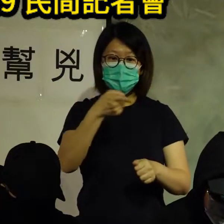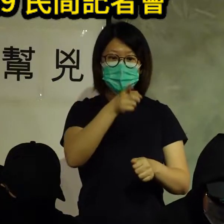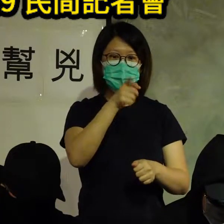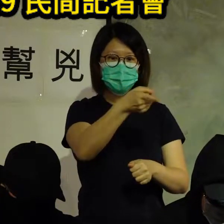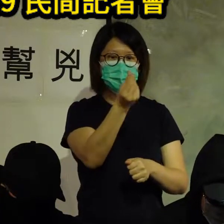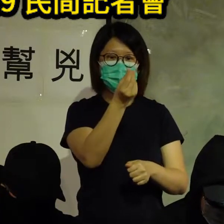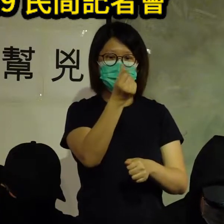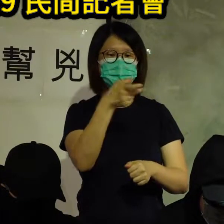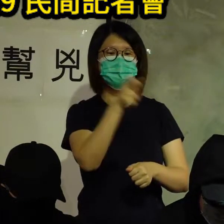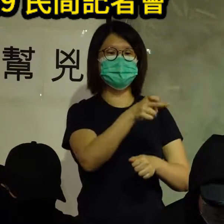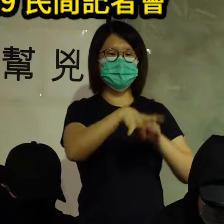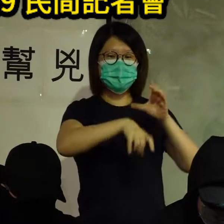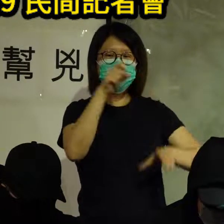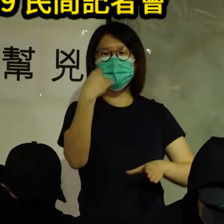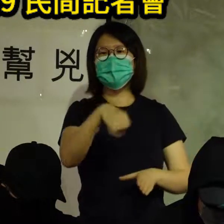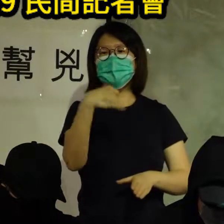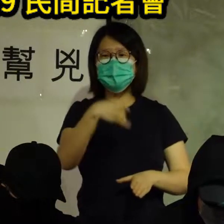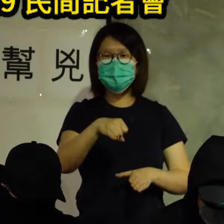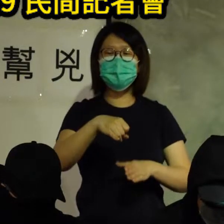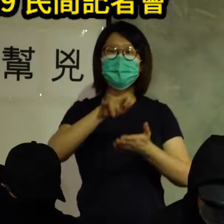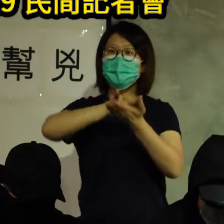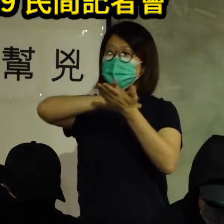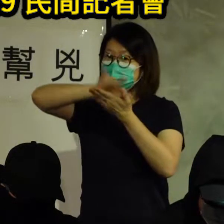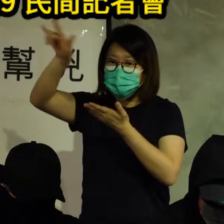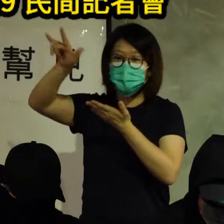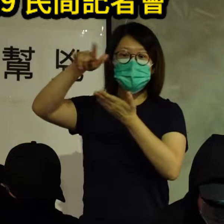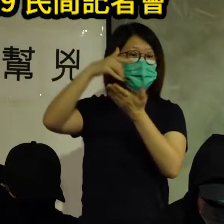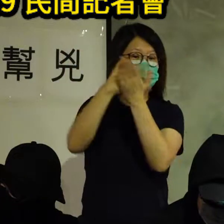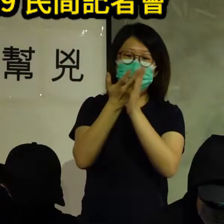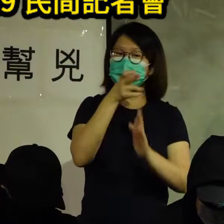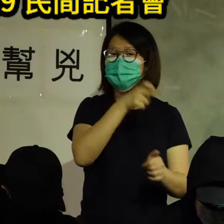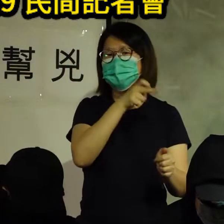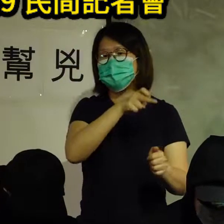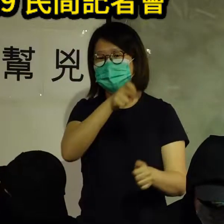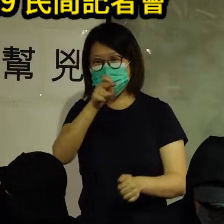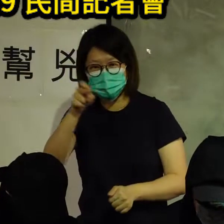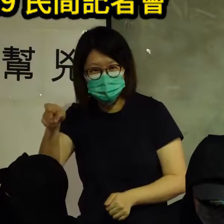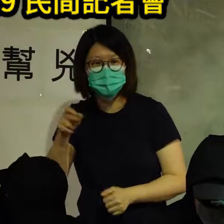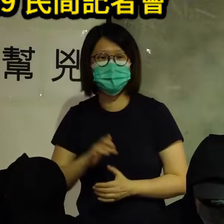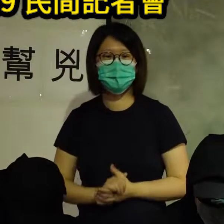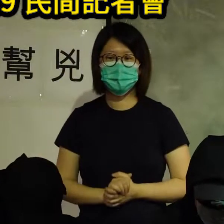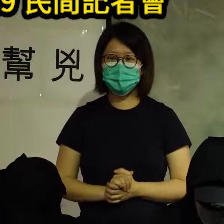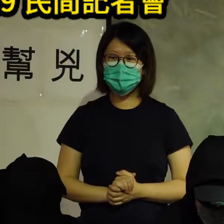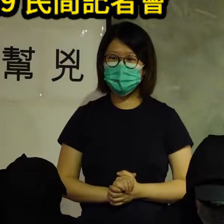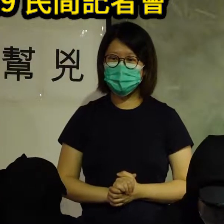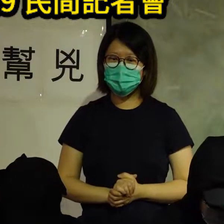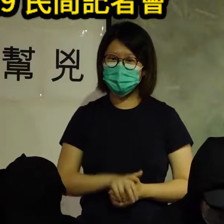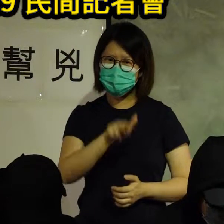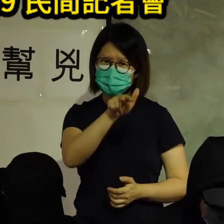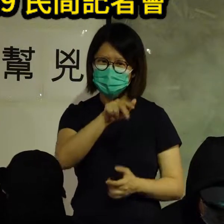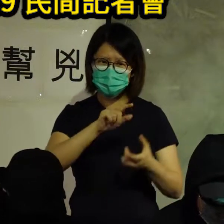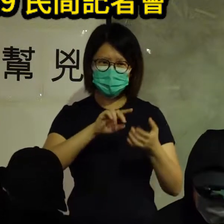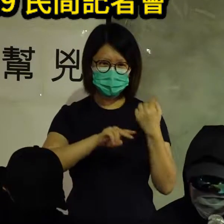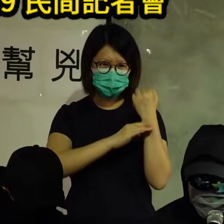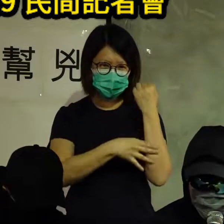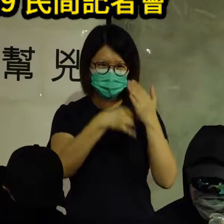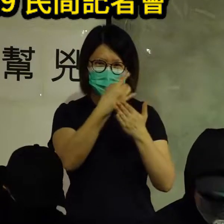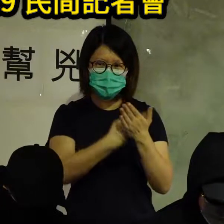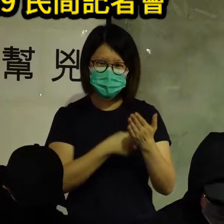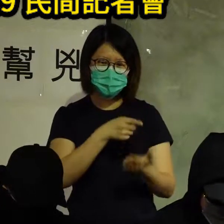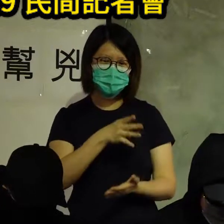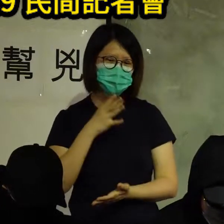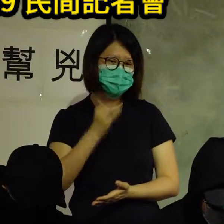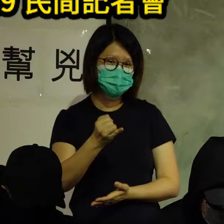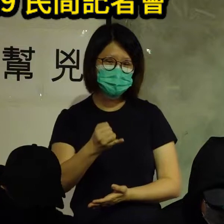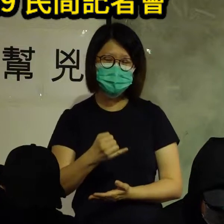但現行的法例足見遲疑的粗疏即使實際上沒有恐怖主義行為發生